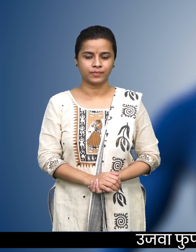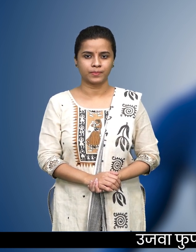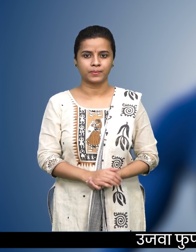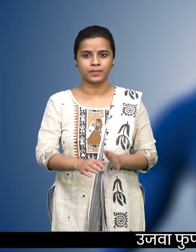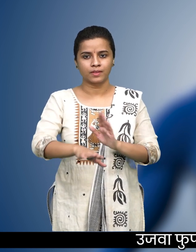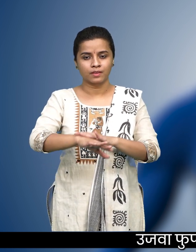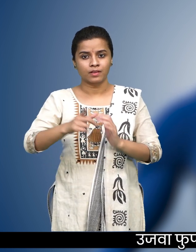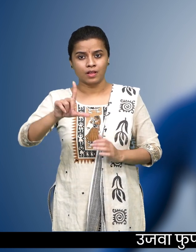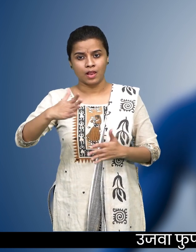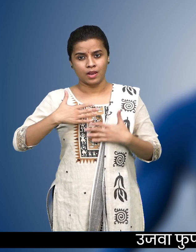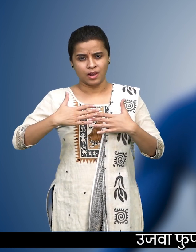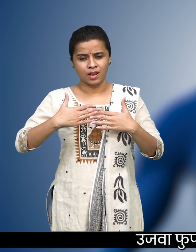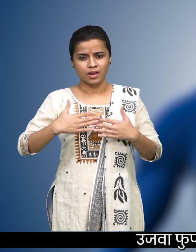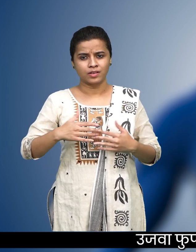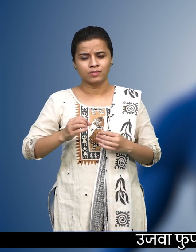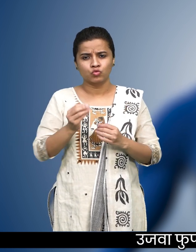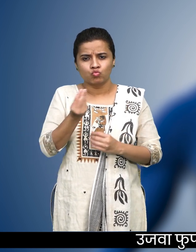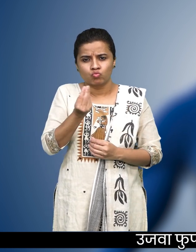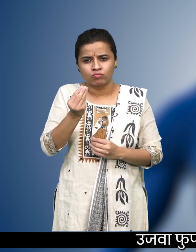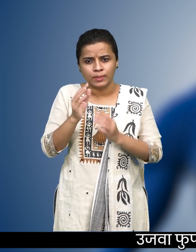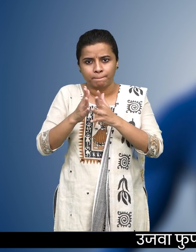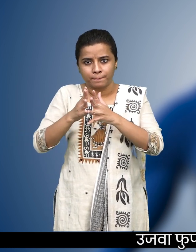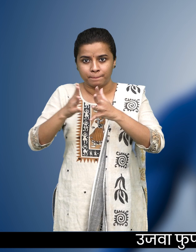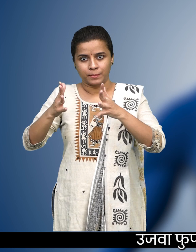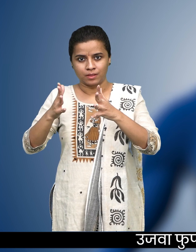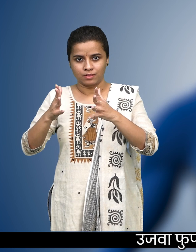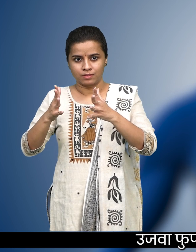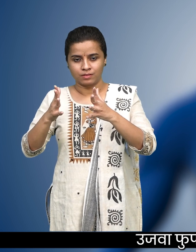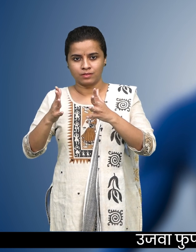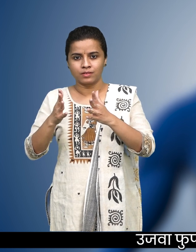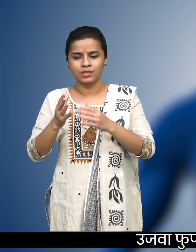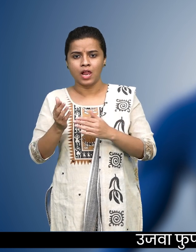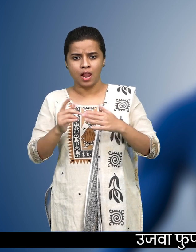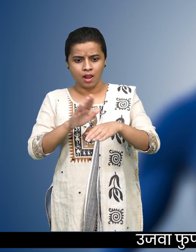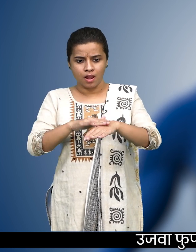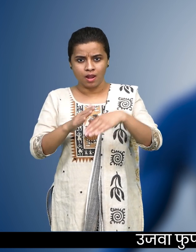उजवा फुफ्फुस डाव्या फुफ्फुसांपेक्षा थोडा मोठा आहे.